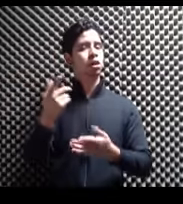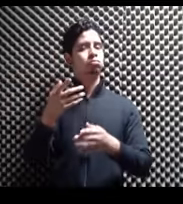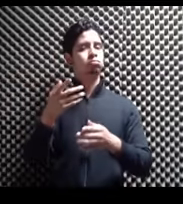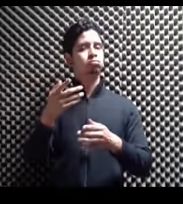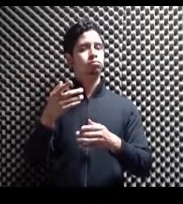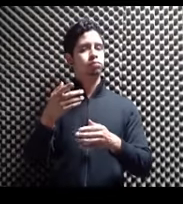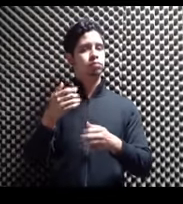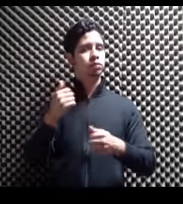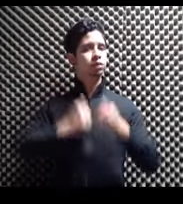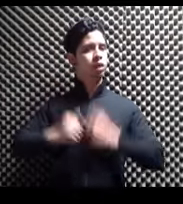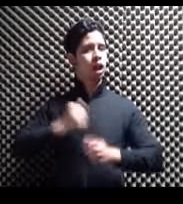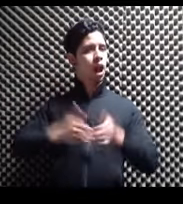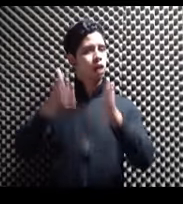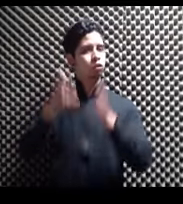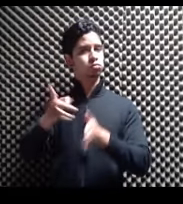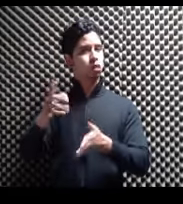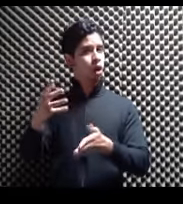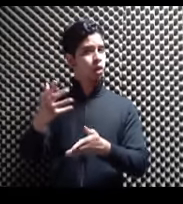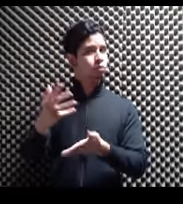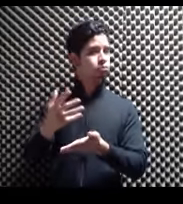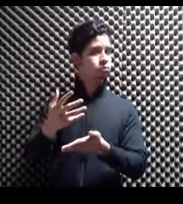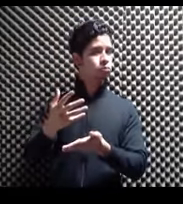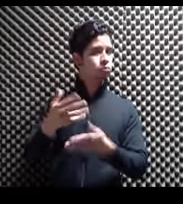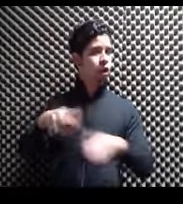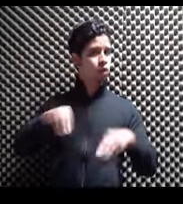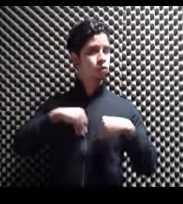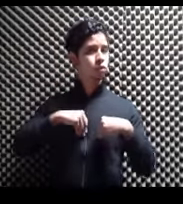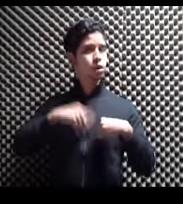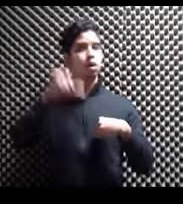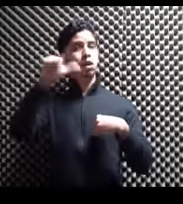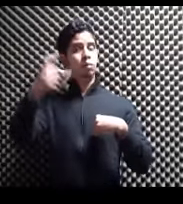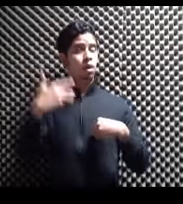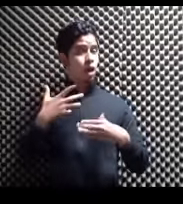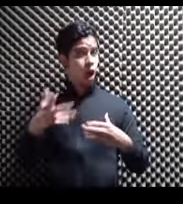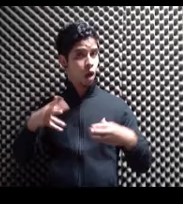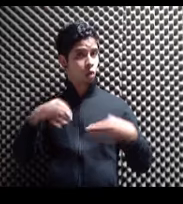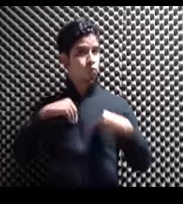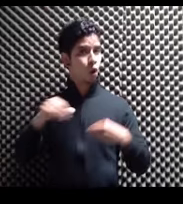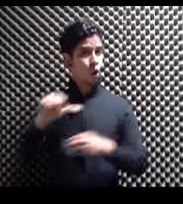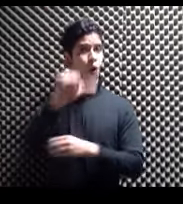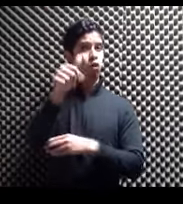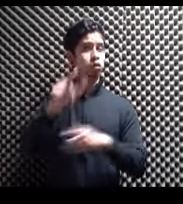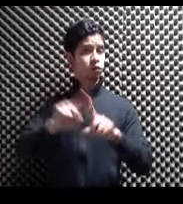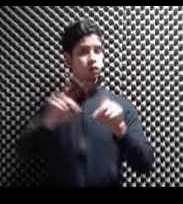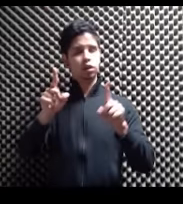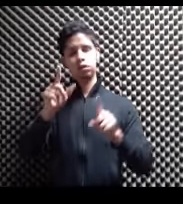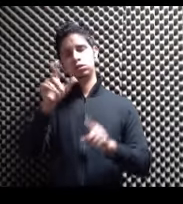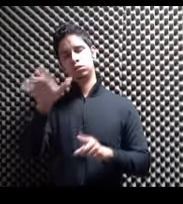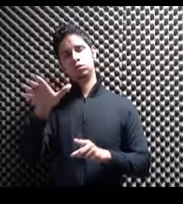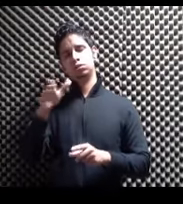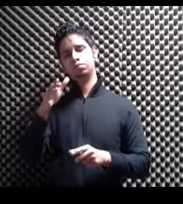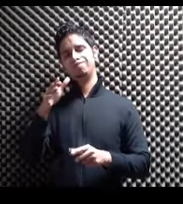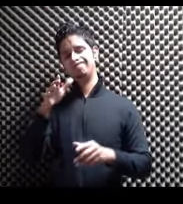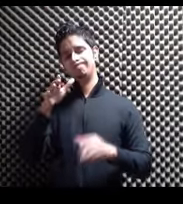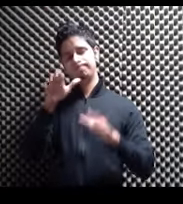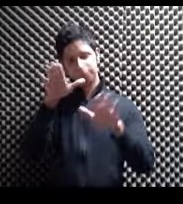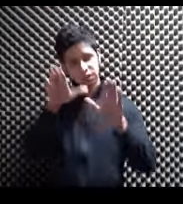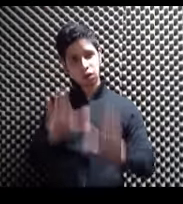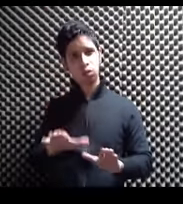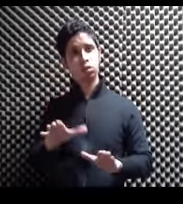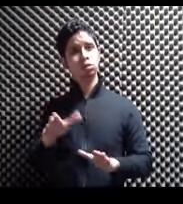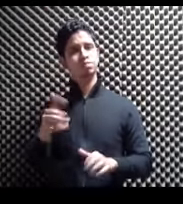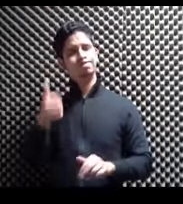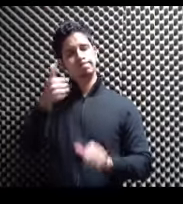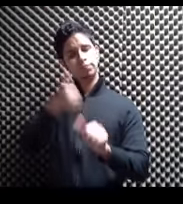Y entonces después de ese me adoptó otro que es espectacular. De verdad que son cada perro es